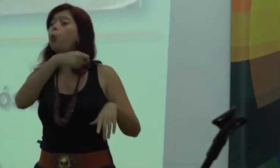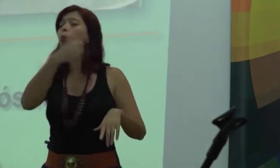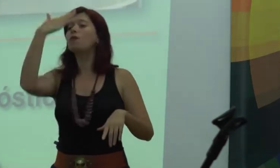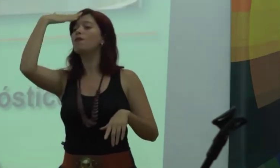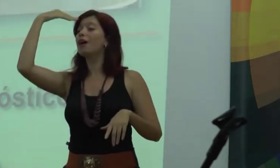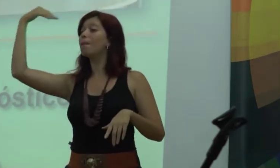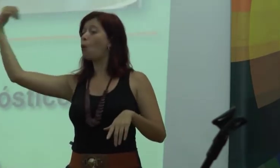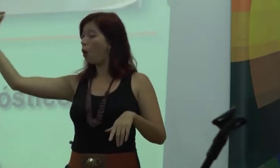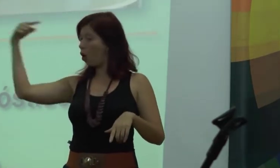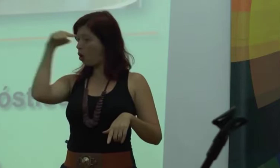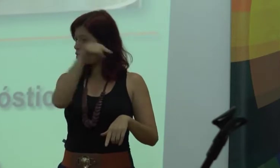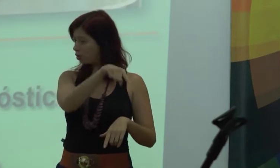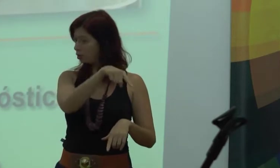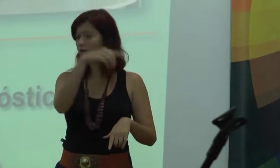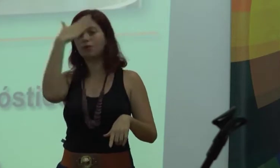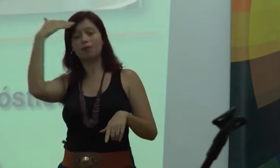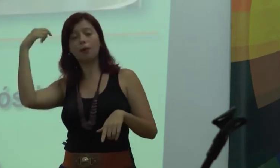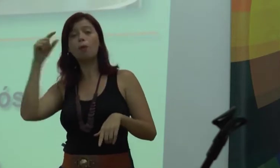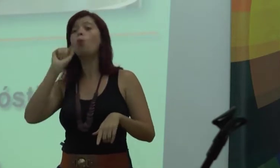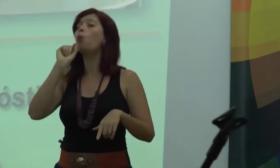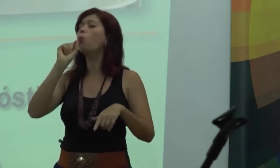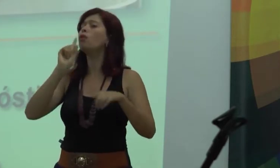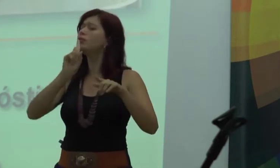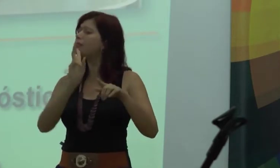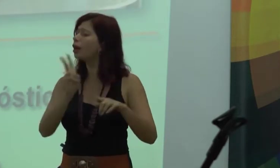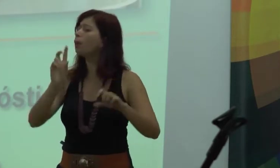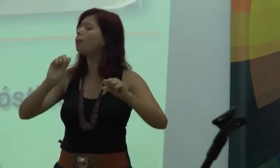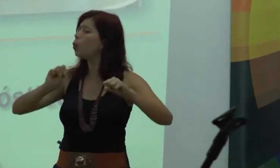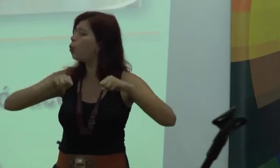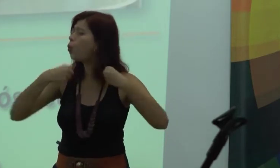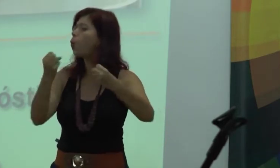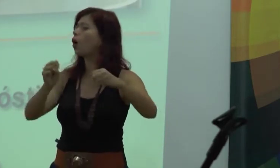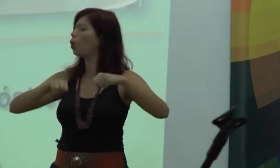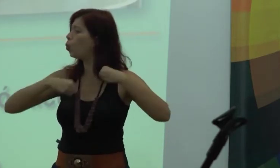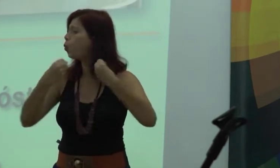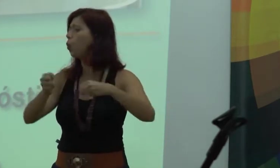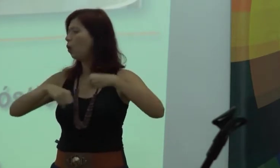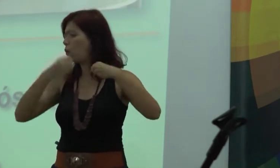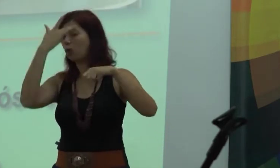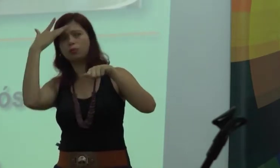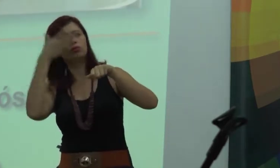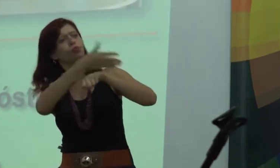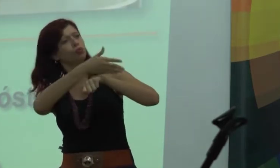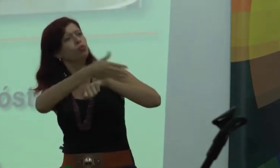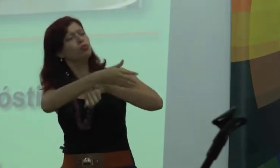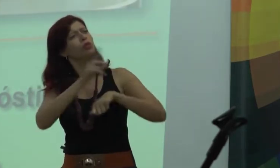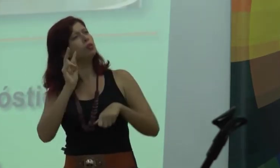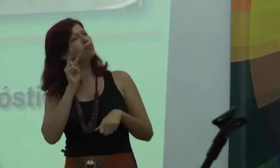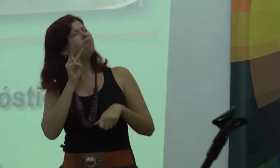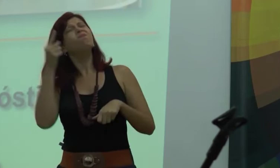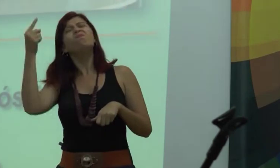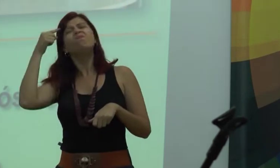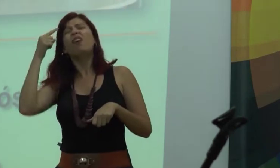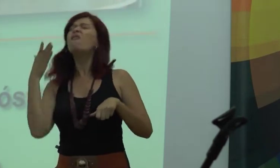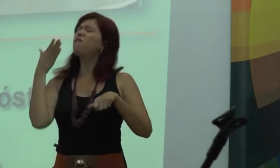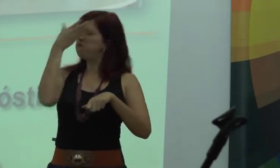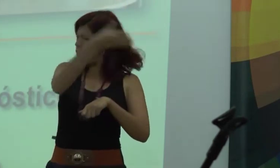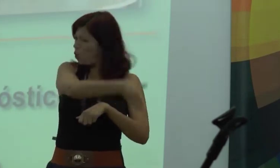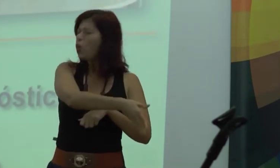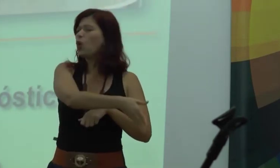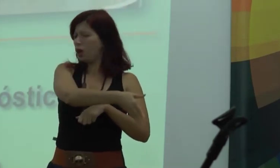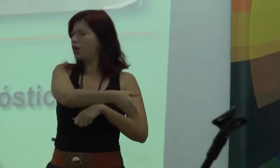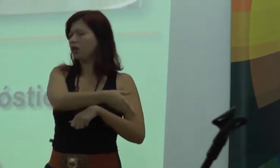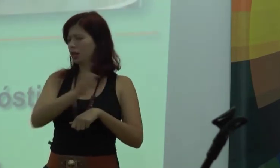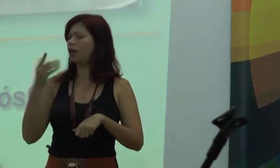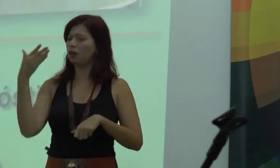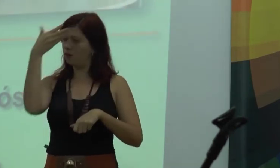que era sonâmbula, e ela era muito famosa na época, né? E ele então